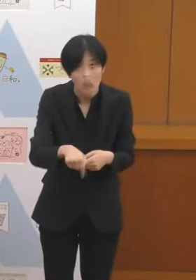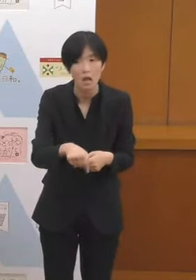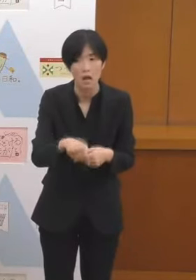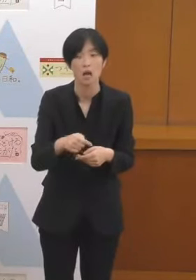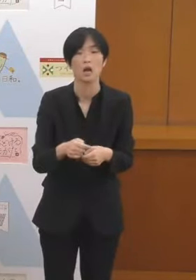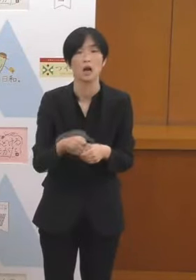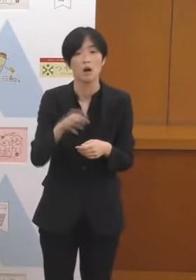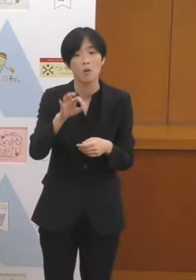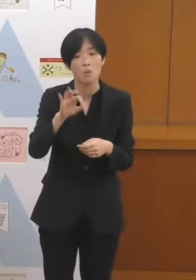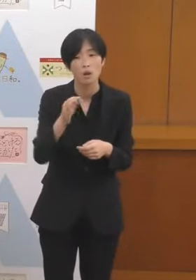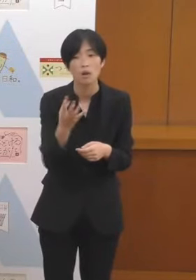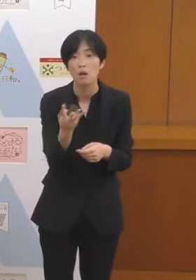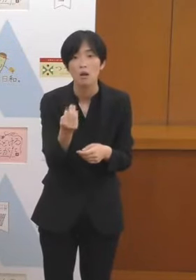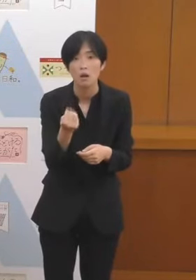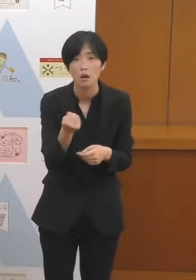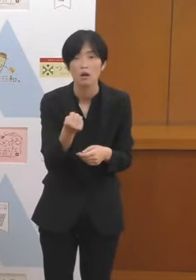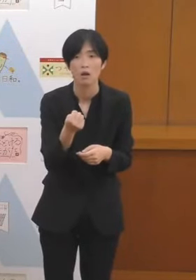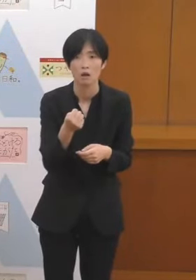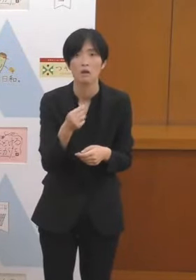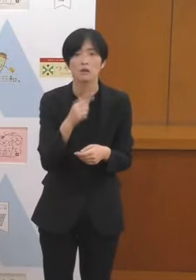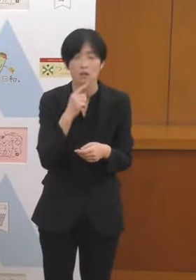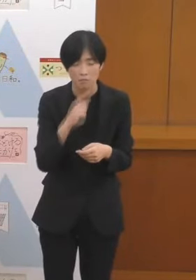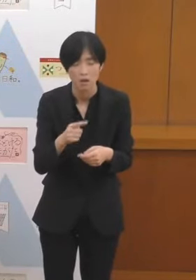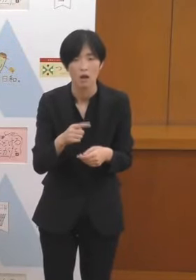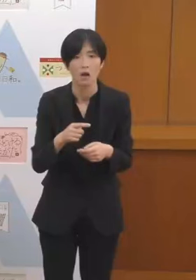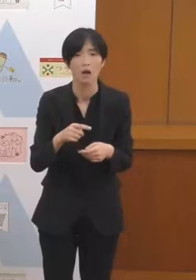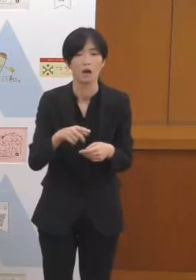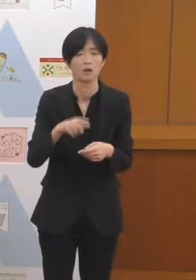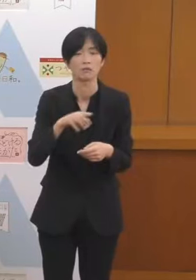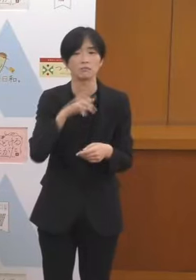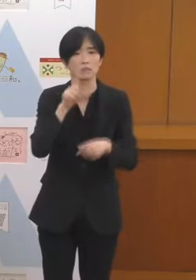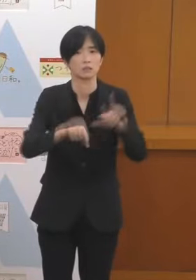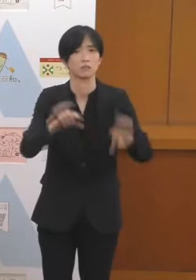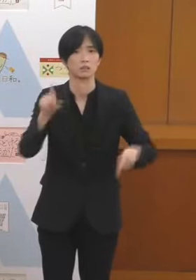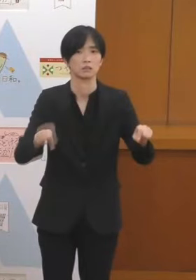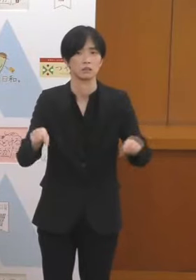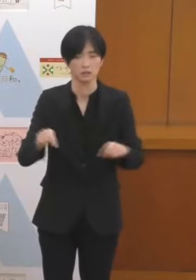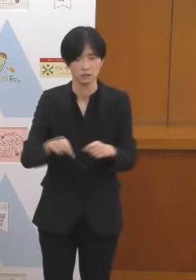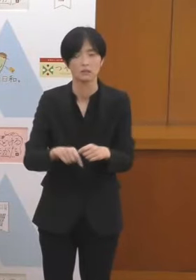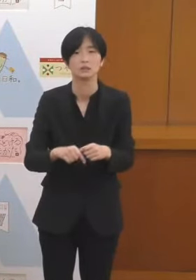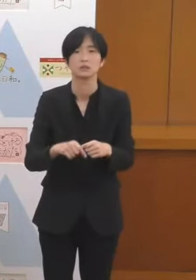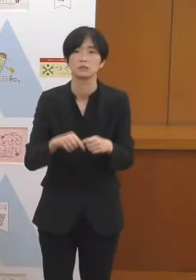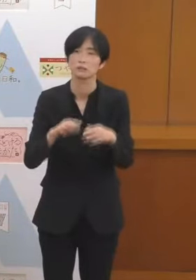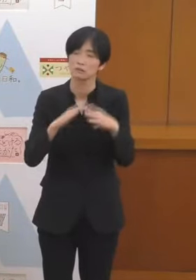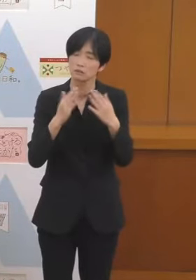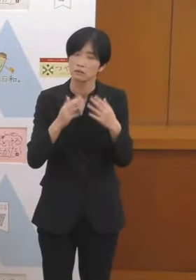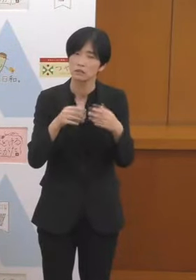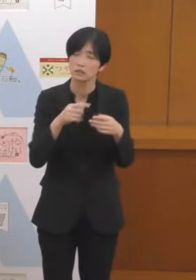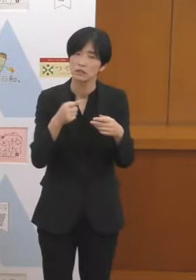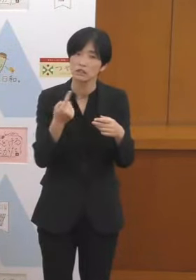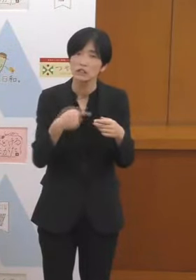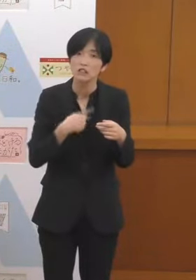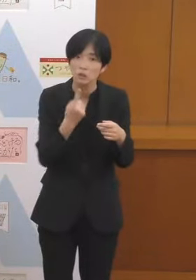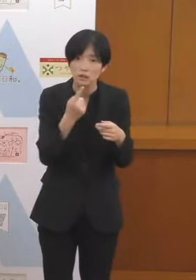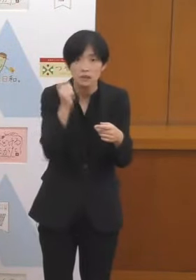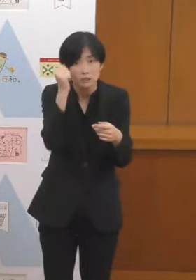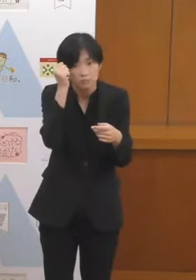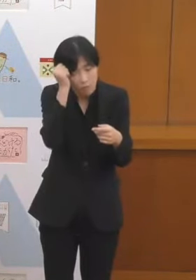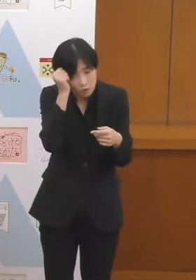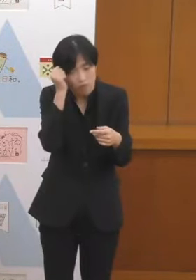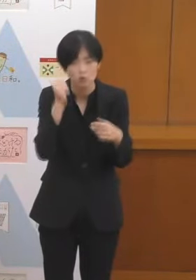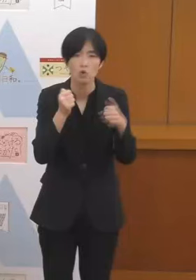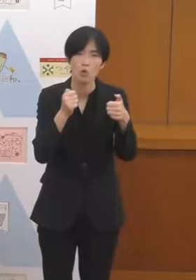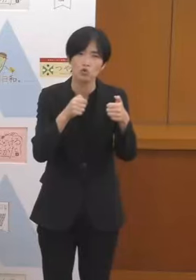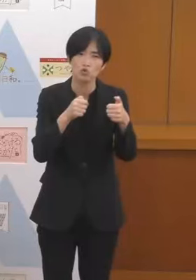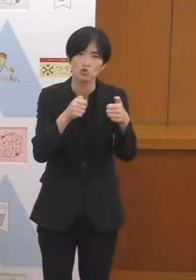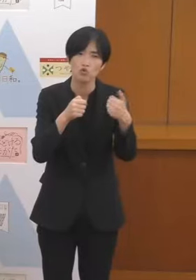税額についてえ3定の考え方はそれぞれ異なるものの1人1泊あたり50円